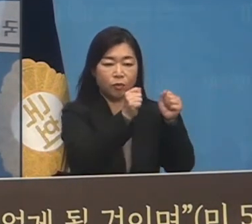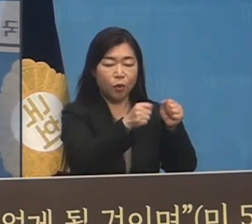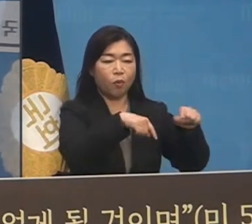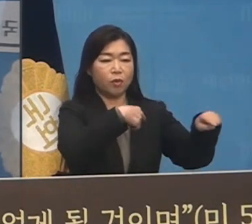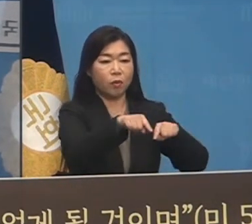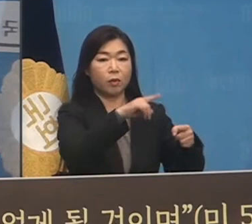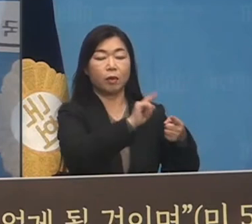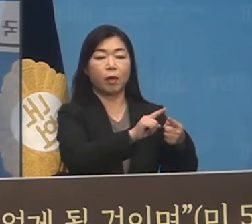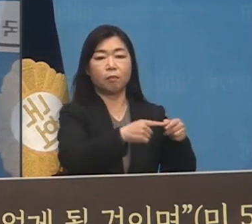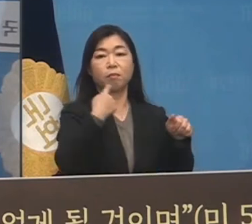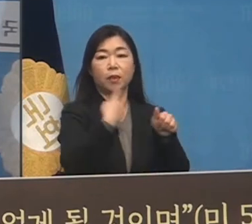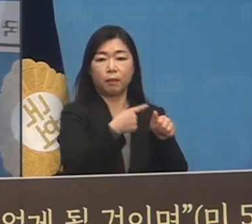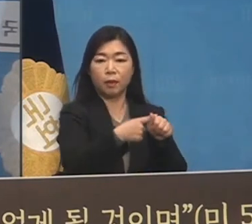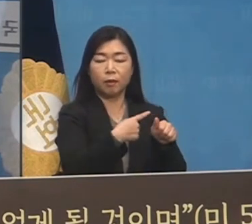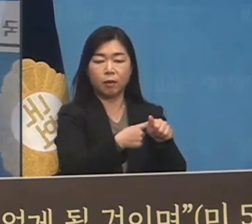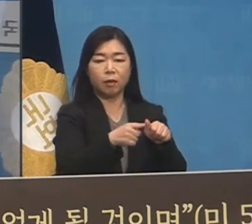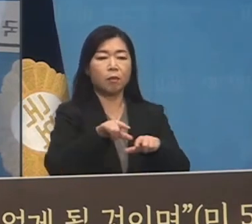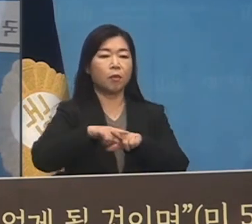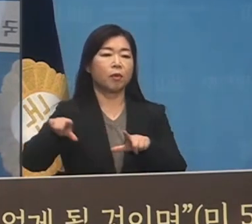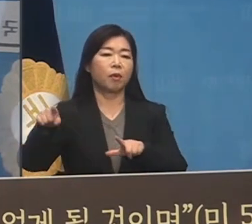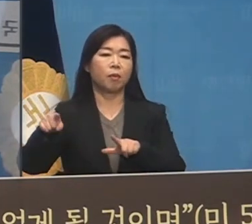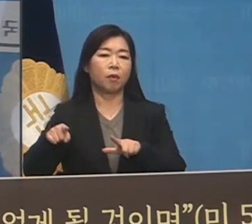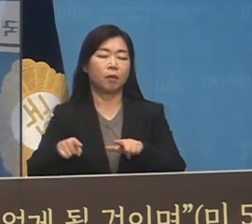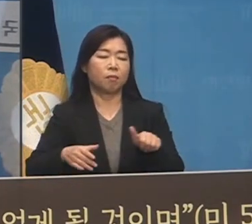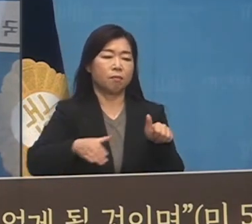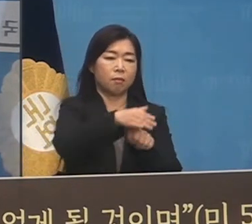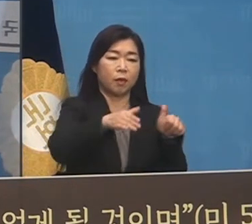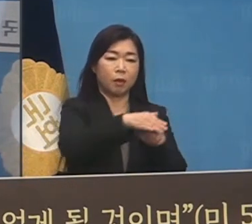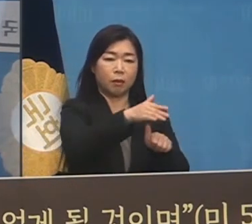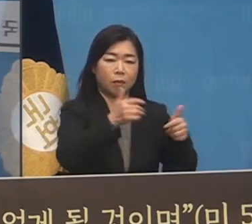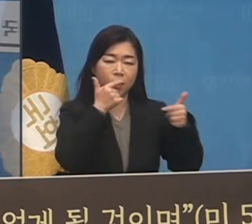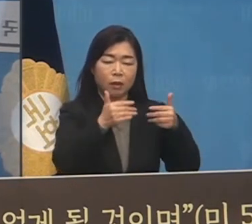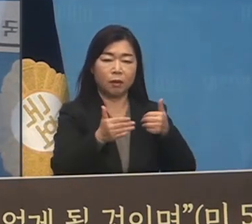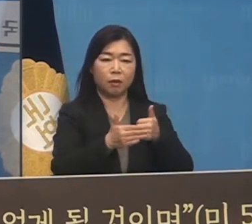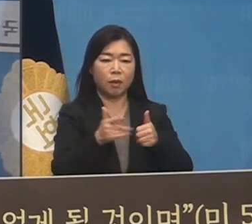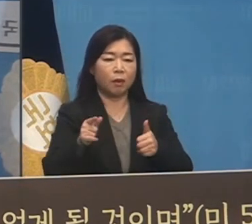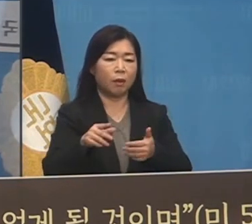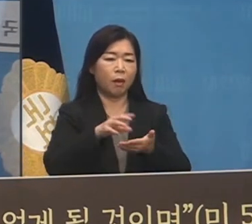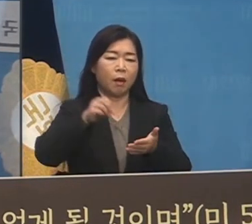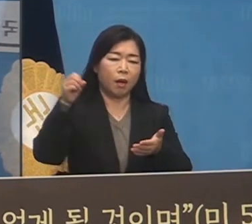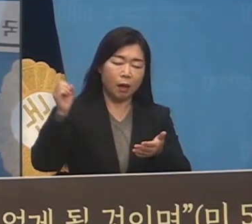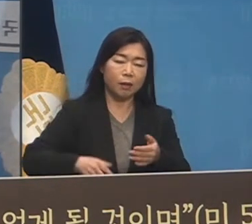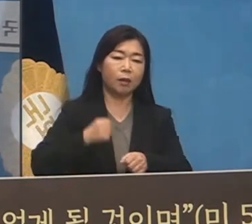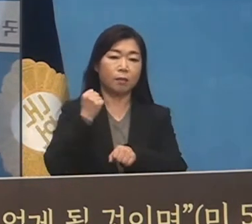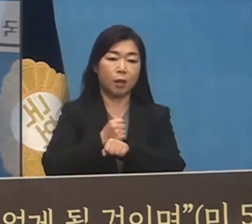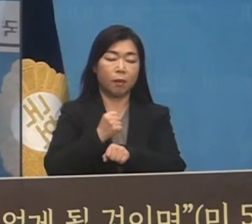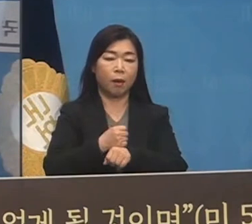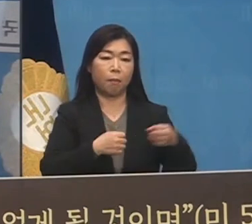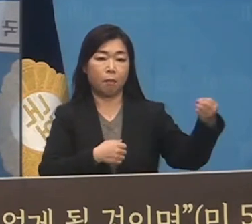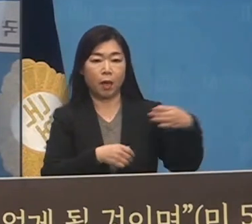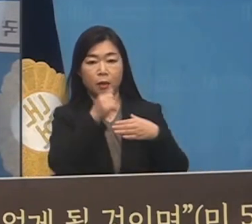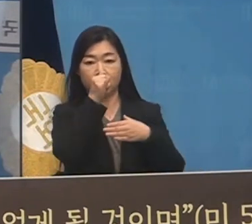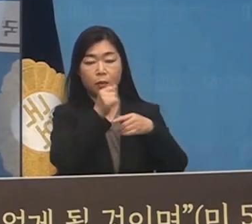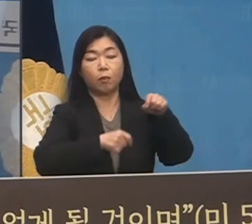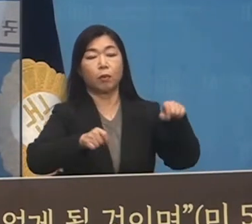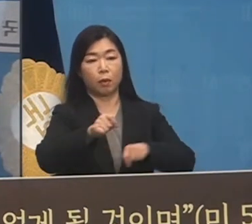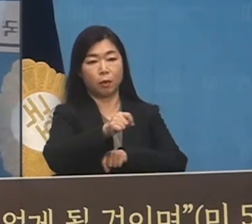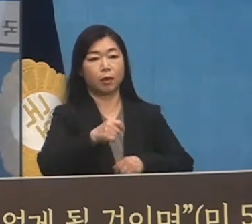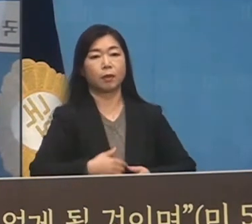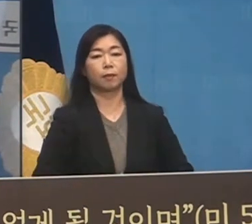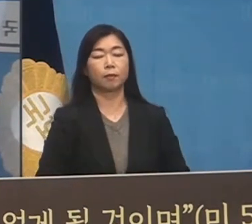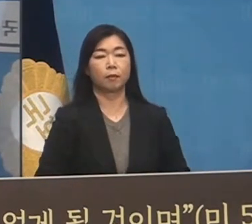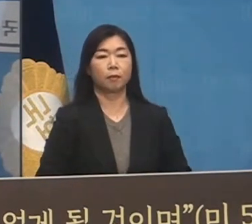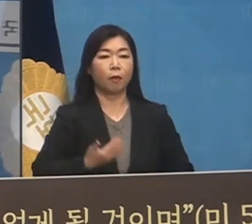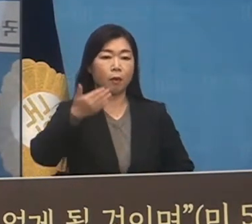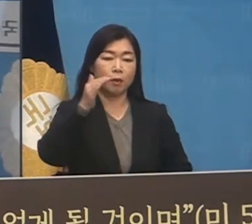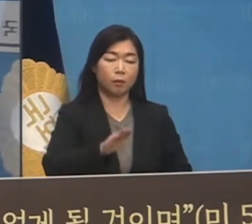대한 비판을 일종의 네거티브로 보고 철회를 요구한 바 있었다.